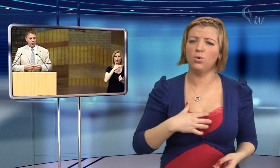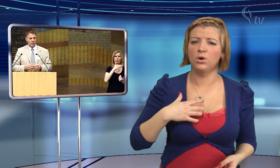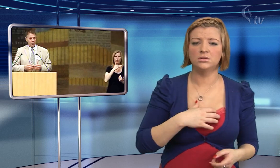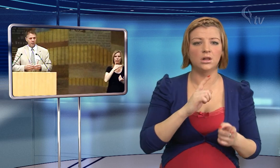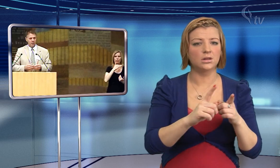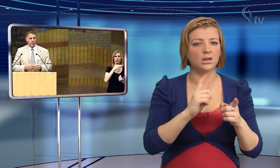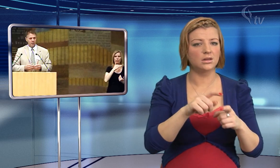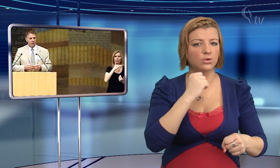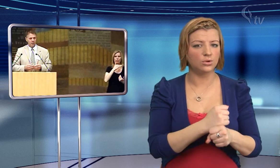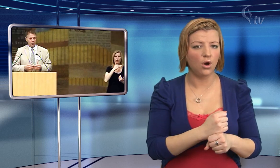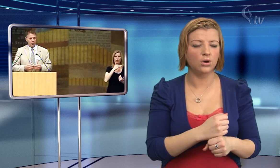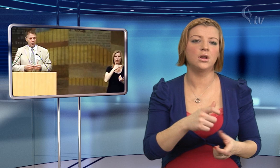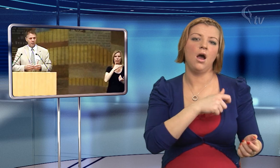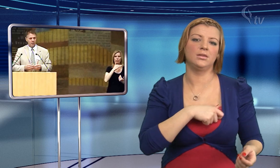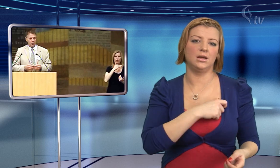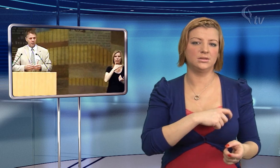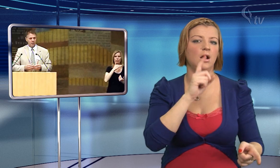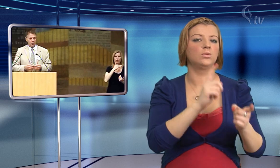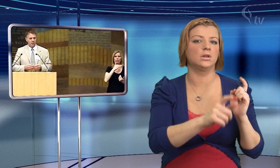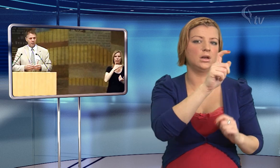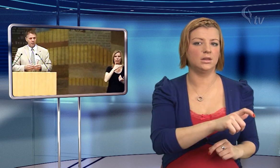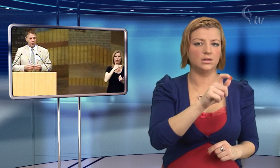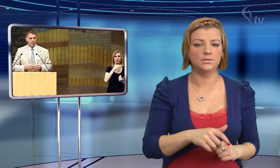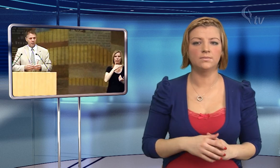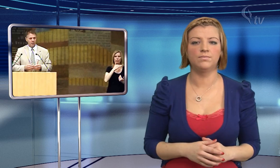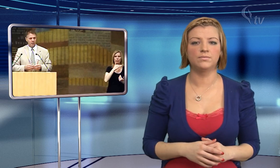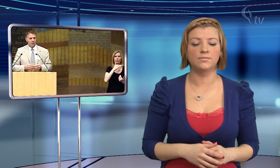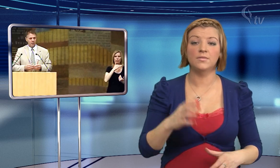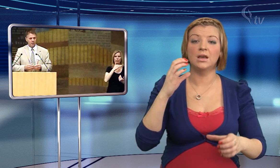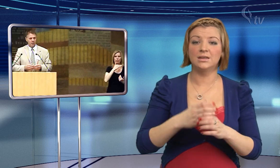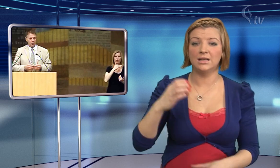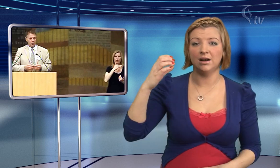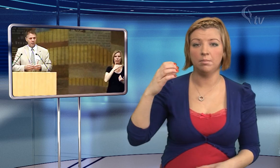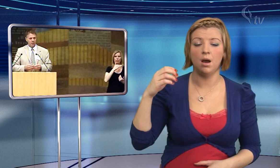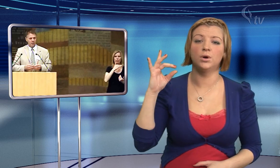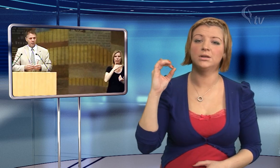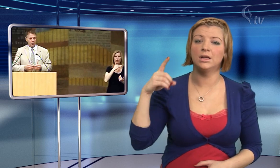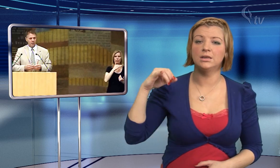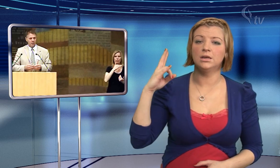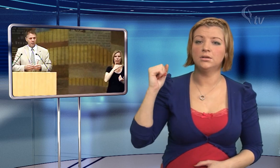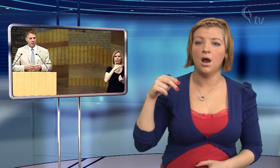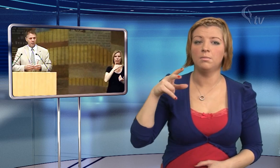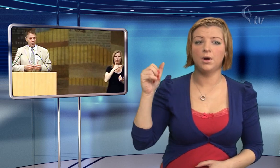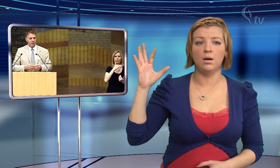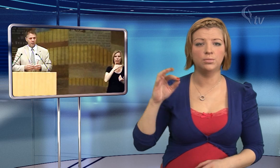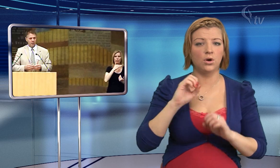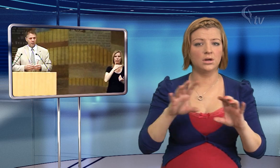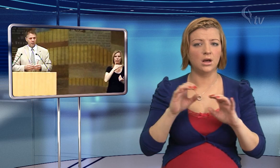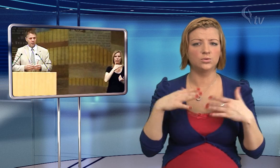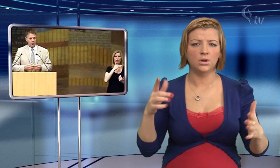kutsest. Regina Paabu andis ülevaate ühingu asutamisest kuni viipekeeletõlkekeskuste loomiseni. Juba